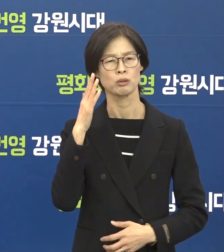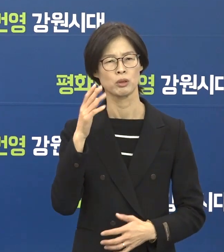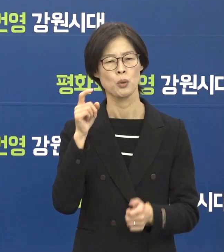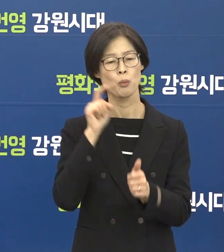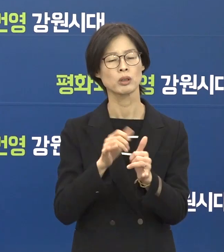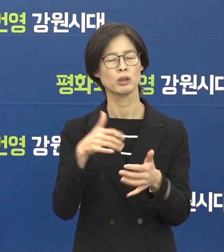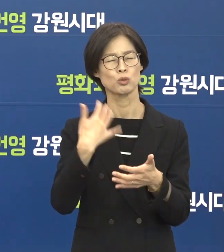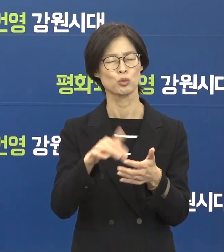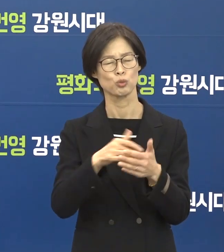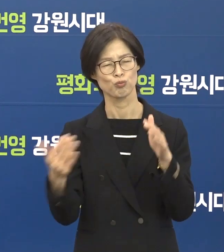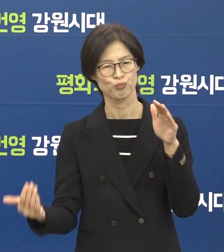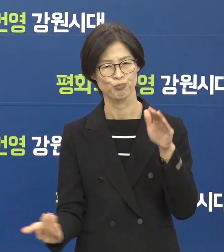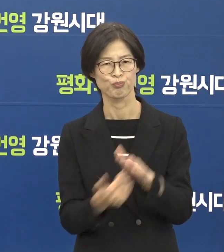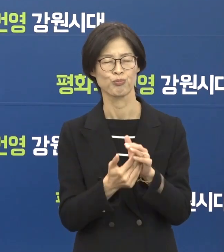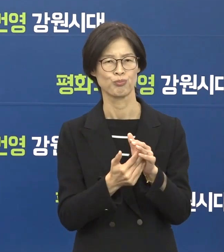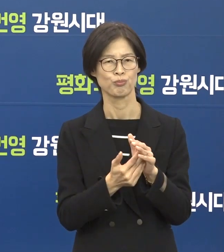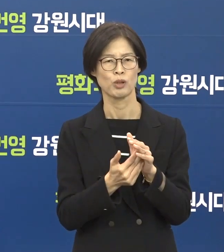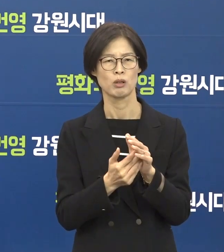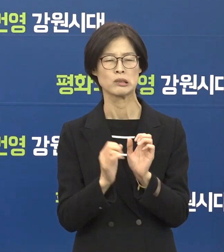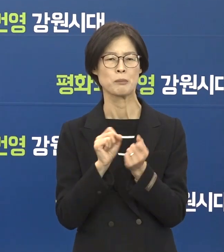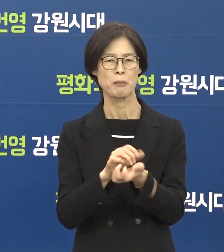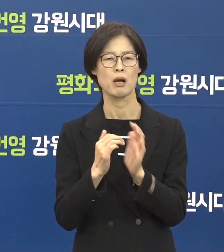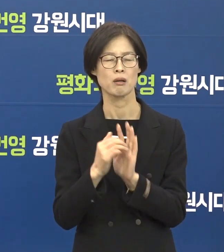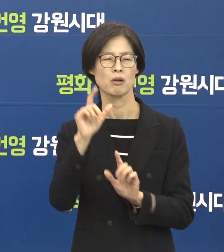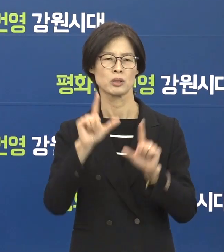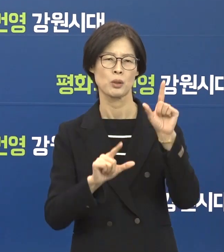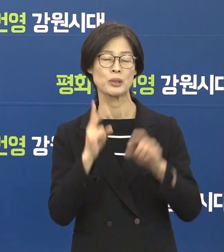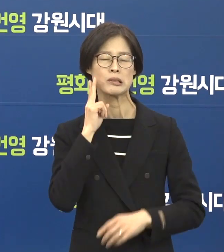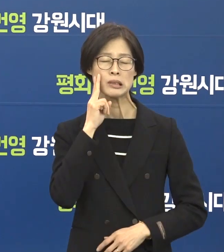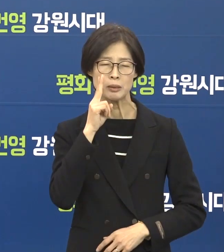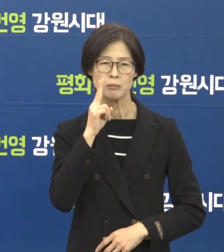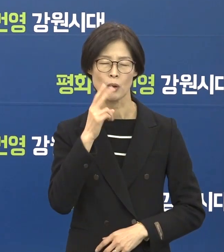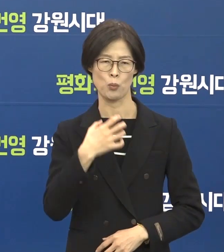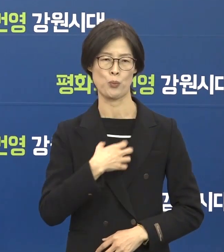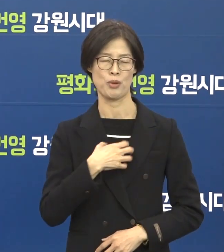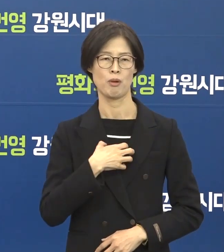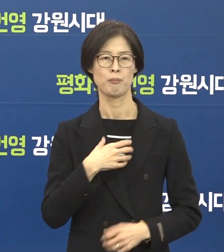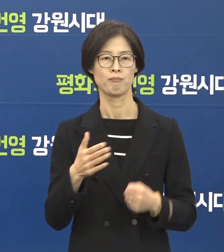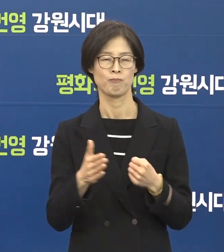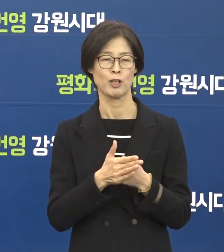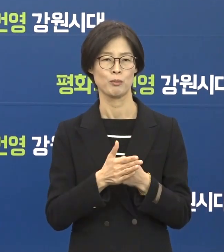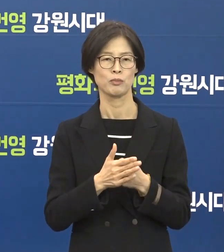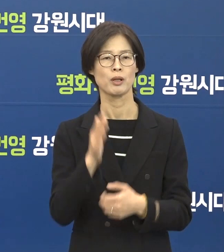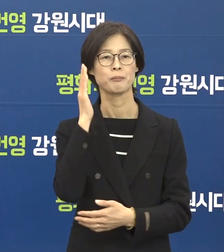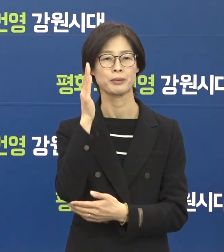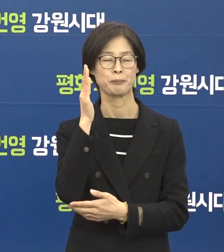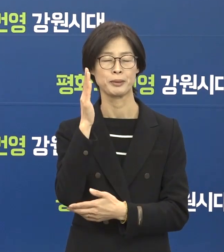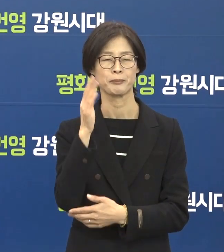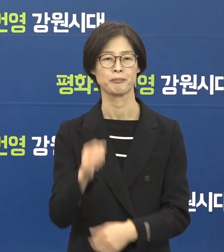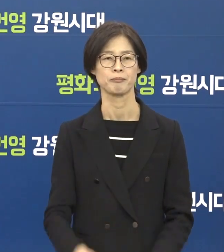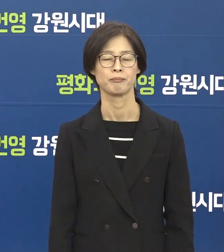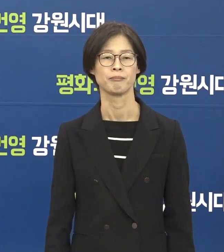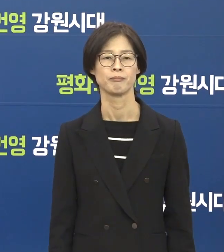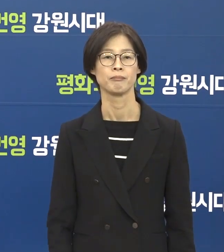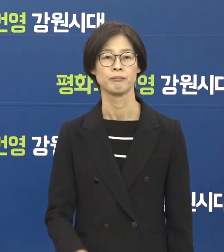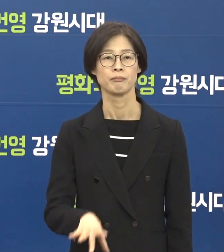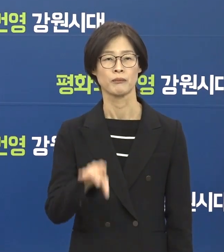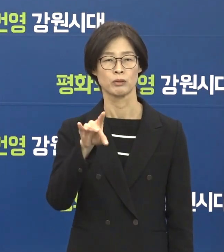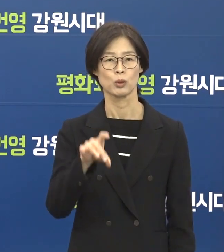등 방역 상황이 악화되어 강원도 방역 추진 상황에 대한 브리핑을 시작하게 되었습니다.